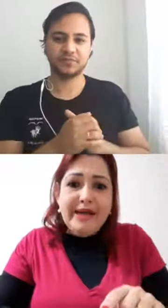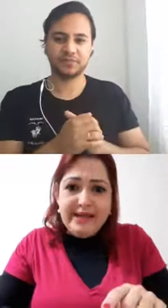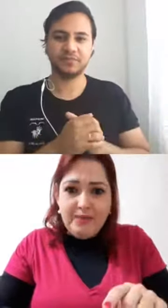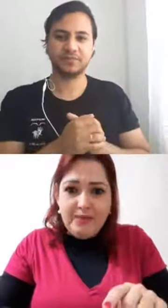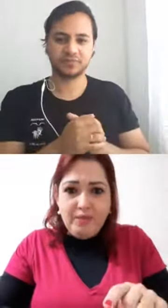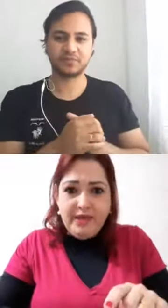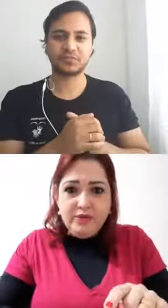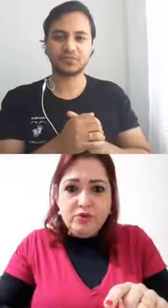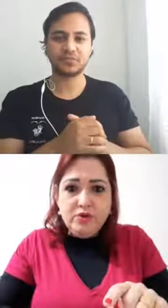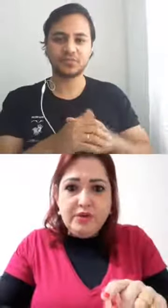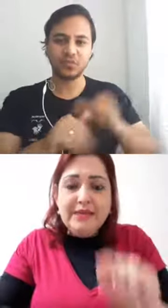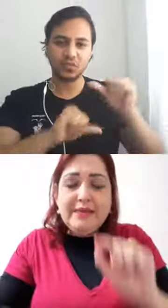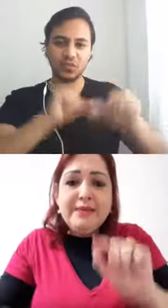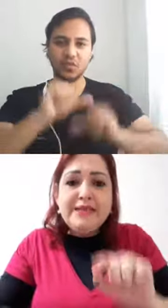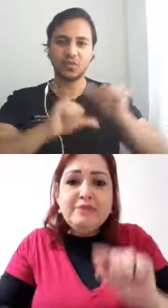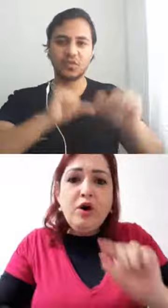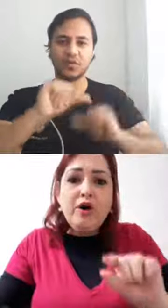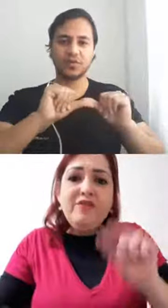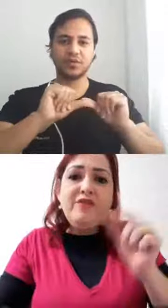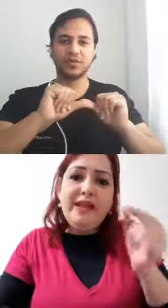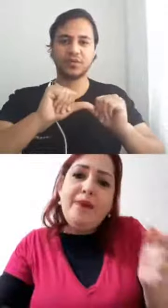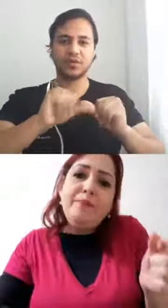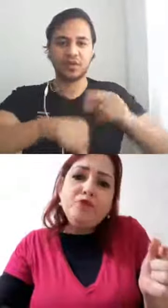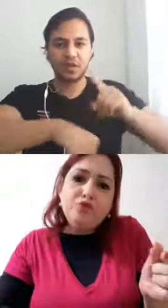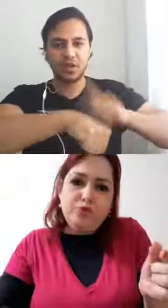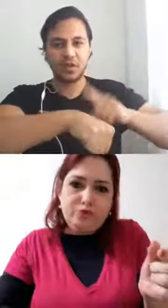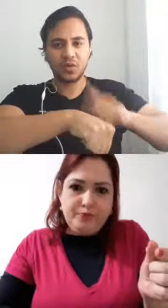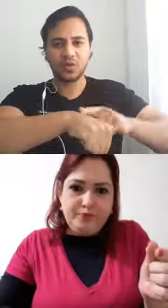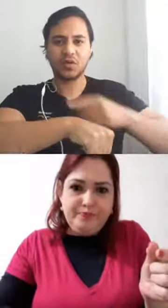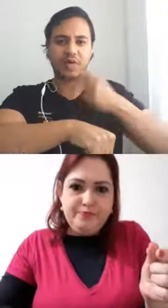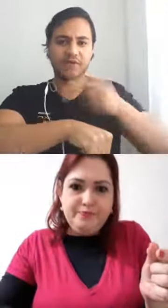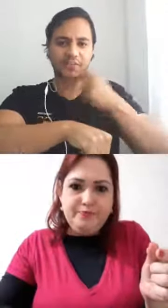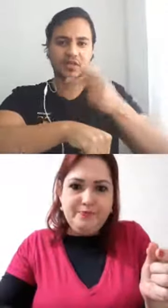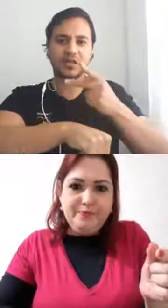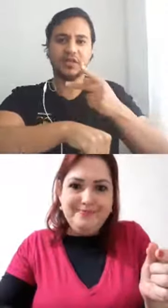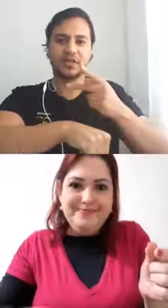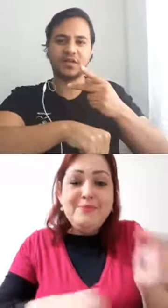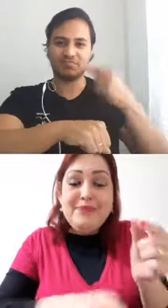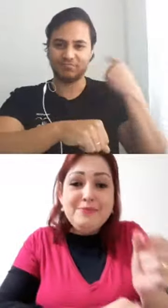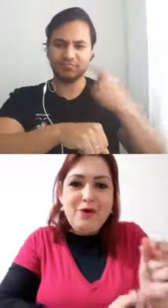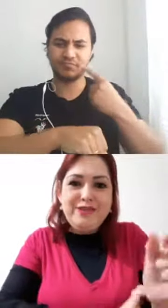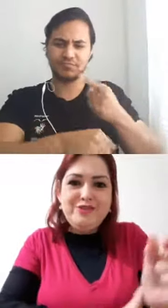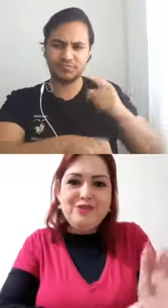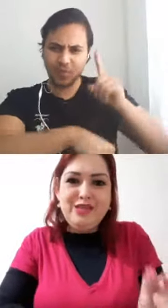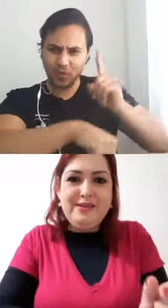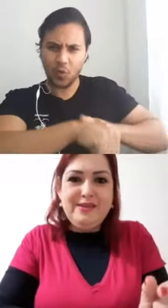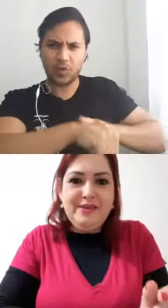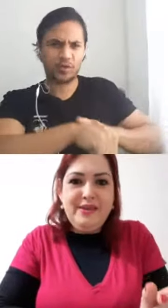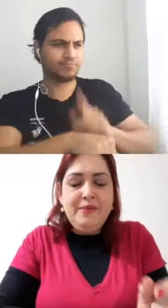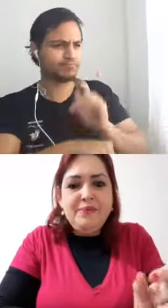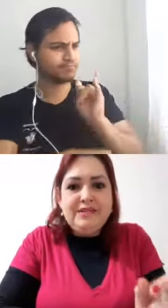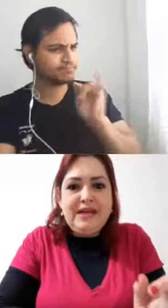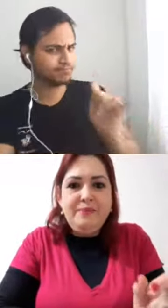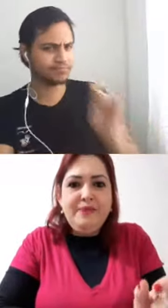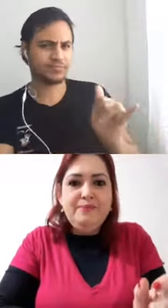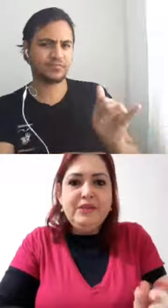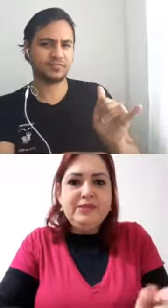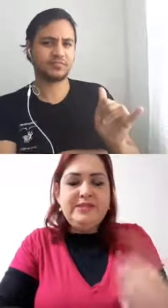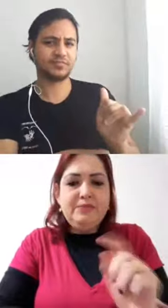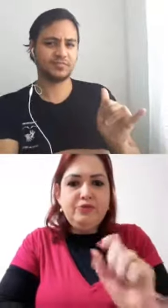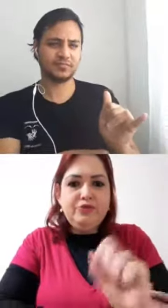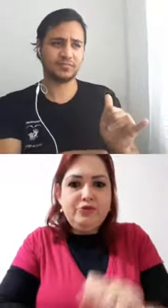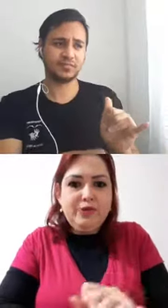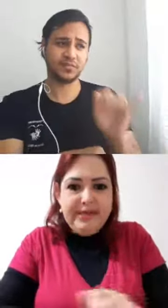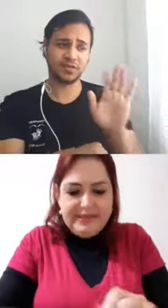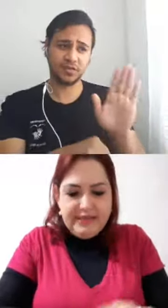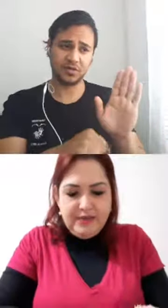Mudar naquele momento e na mesma hora falar para o surdo. Na mesma hora dizer, sabe? Dizer